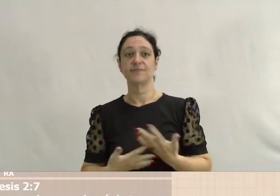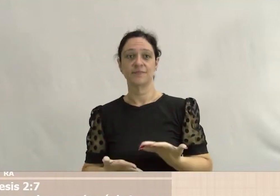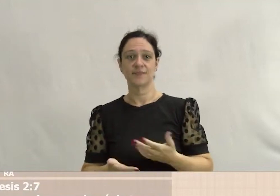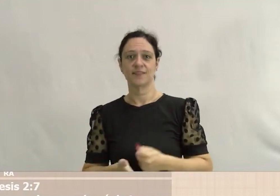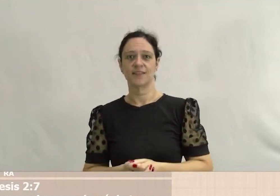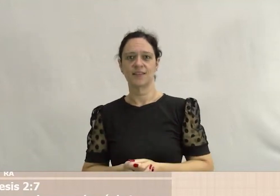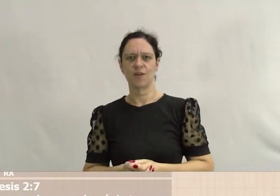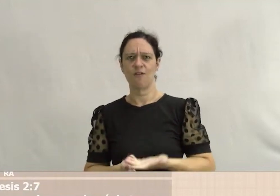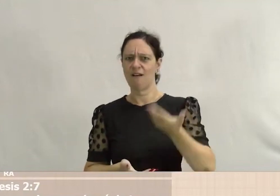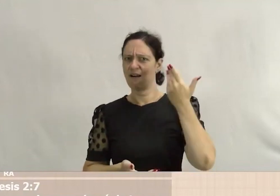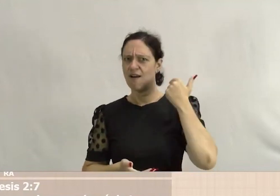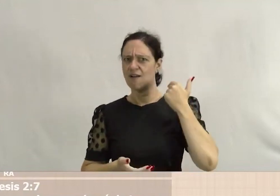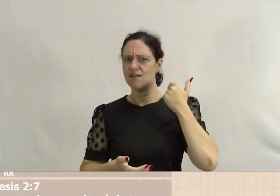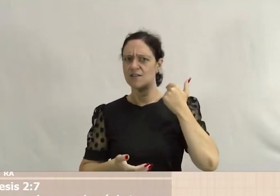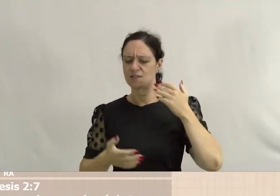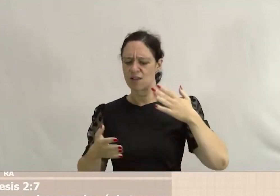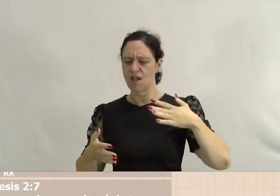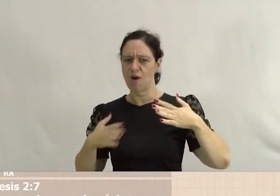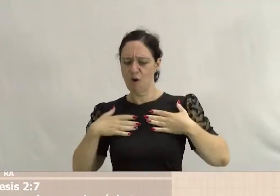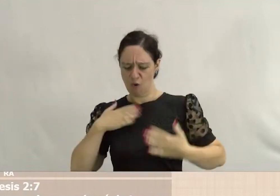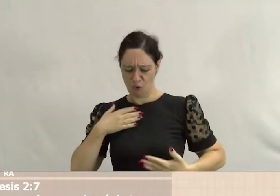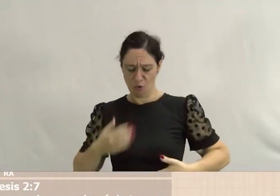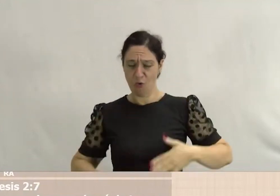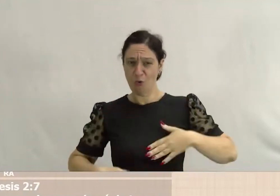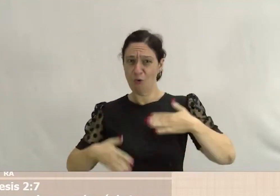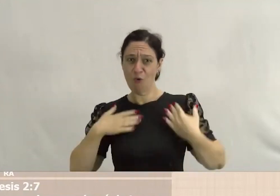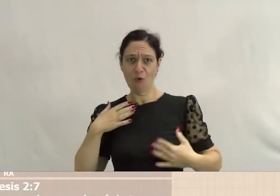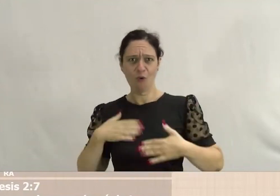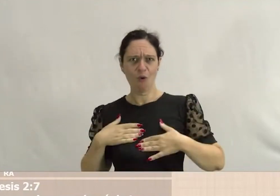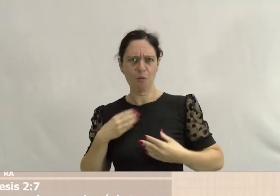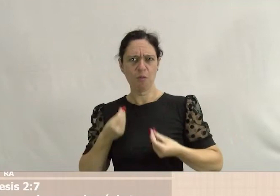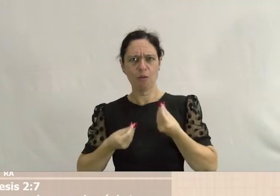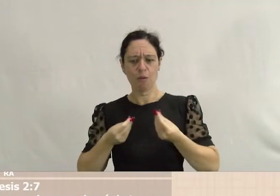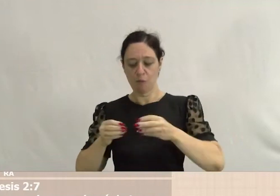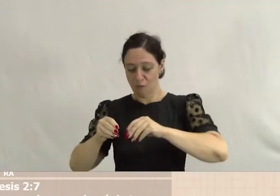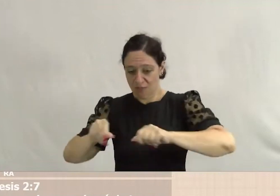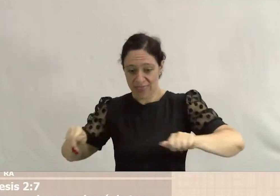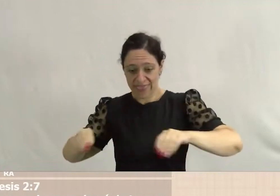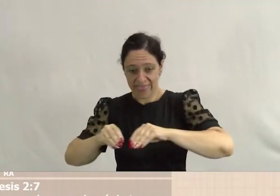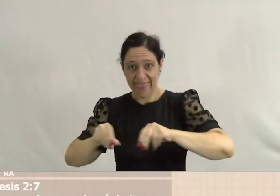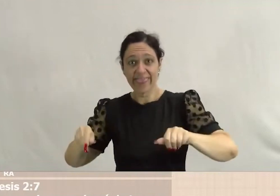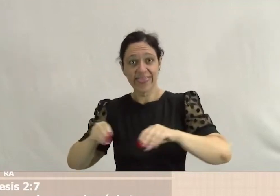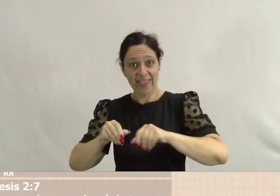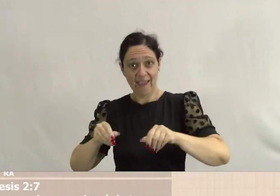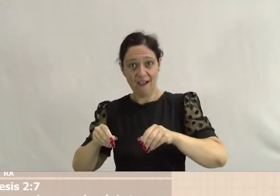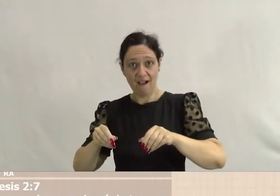Irmãos, o corpo do homem foi feito do pó da terra.